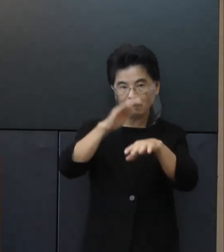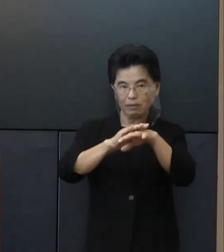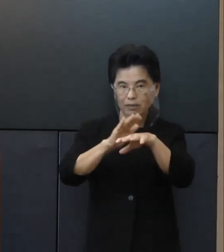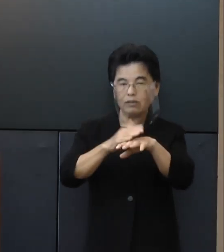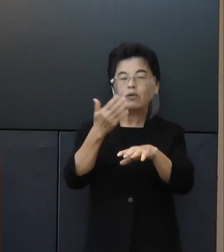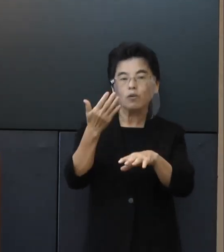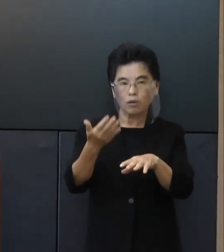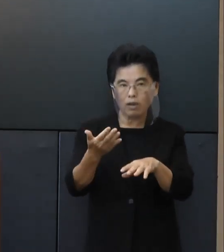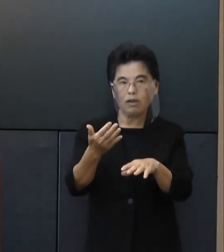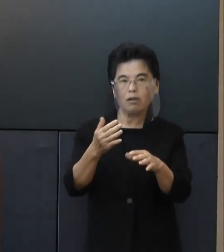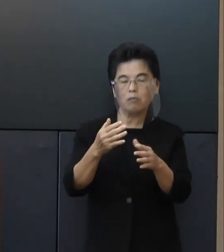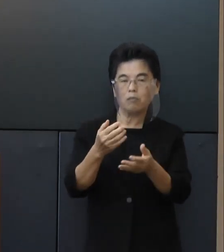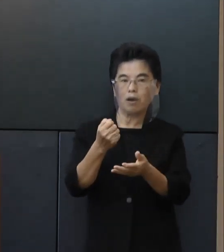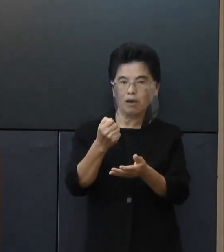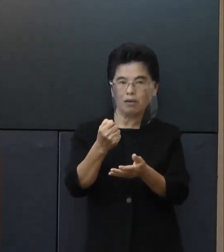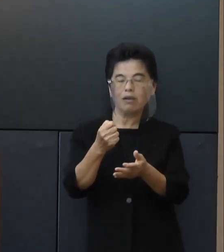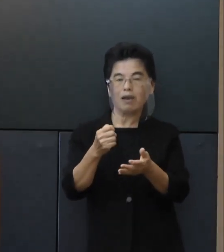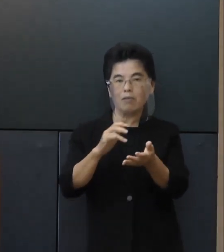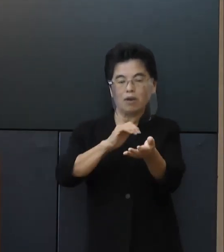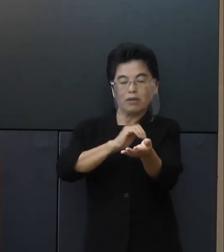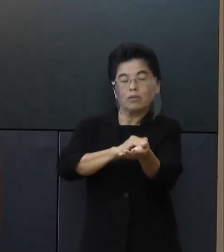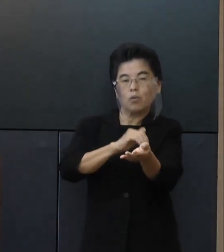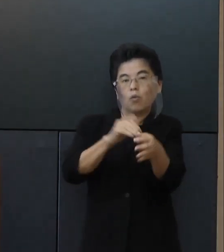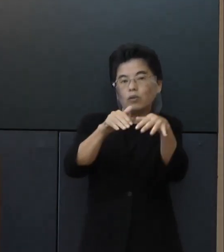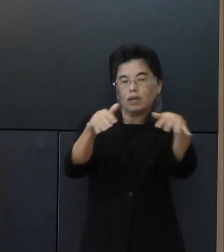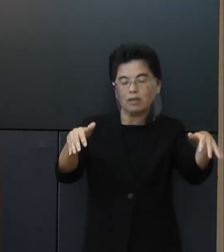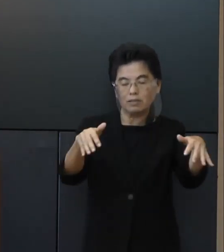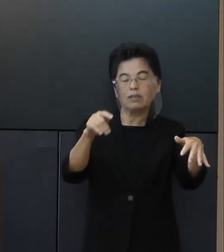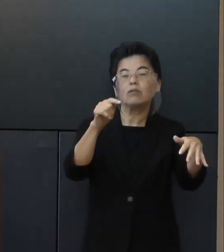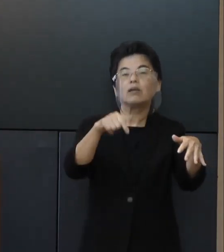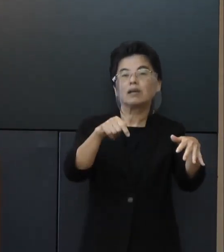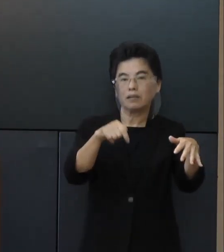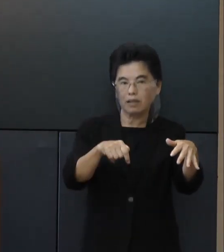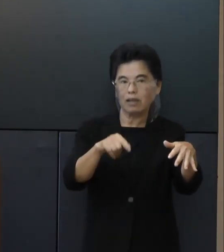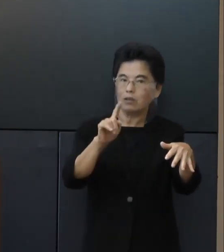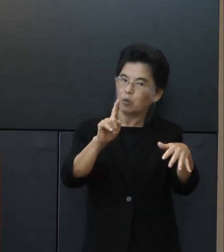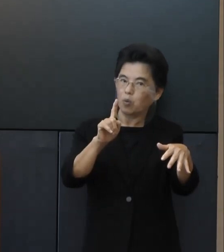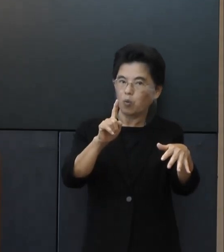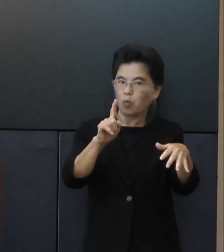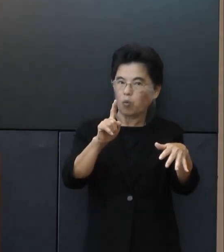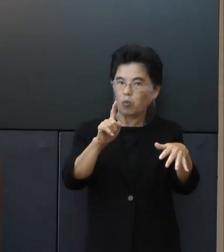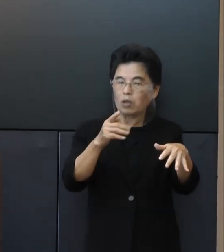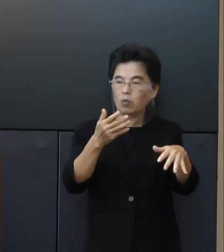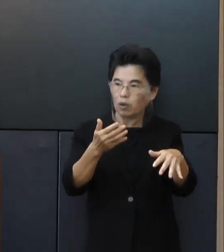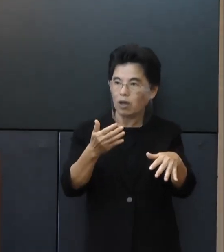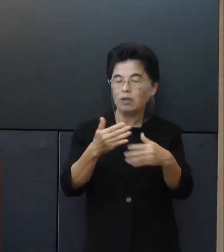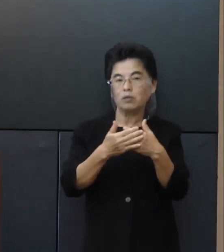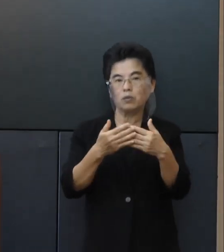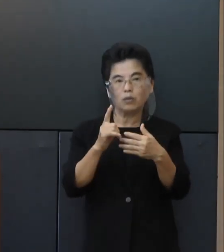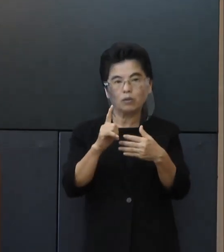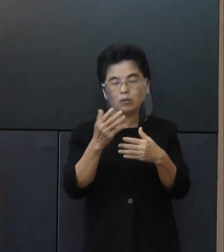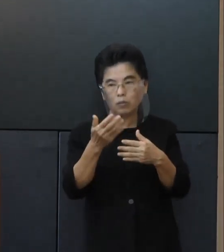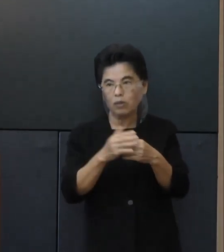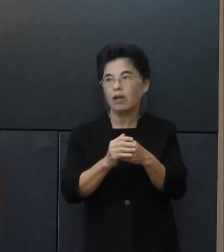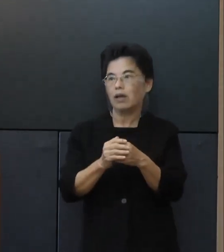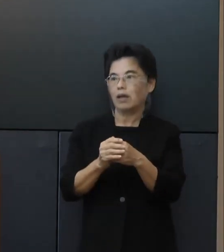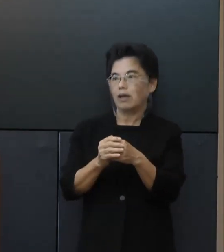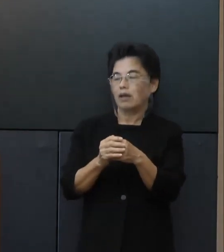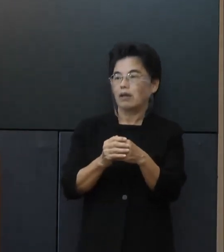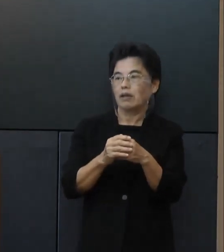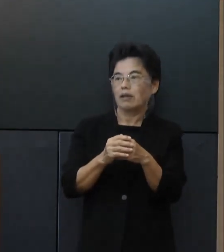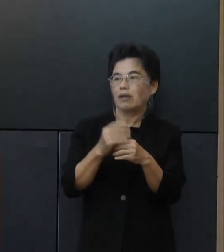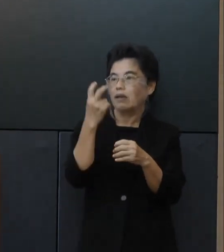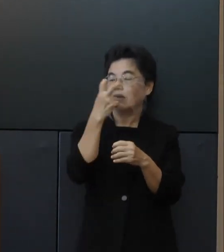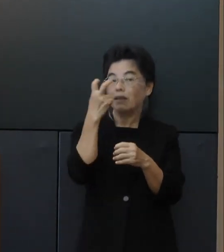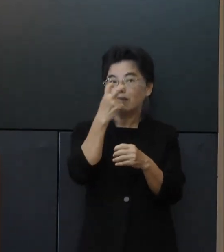ょうか。財源の問題なのか医療体制の問題で、断念したのか、そのあたり 検討の状況については